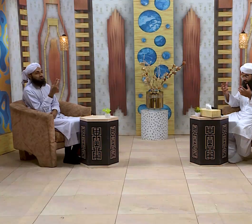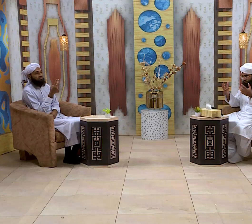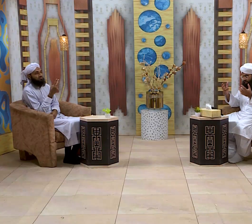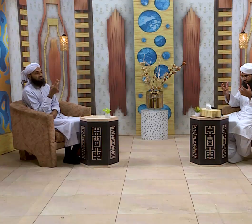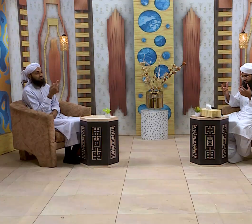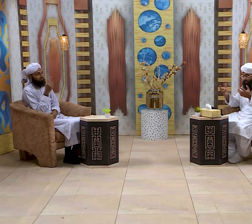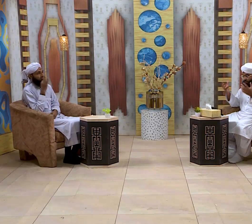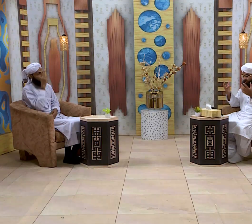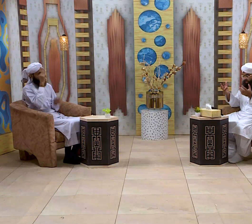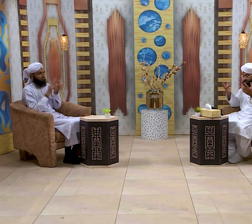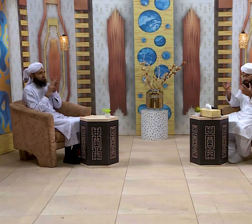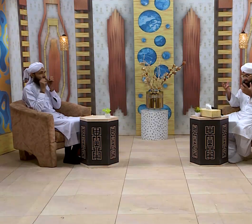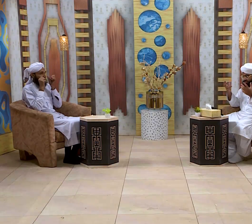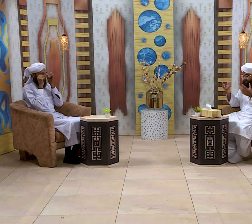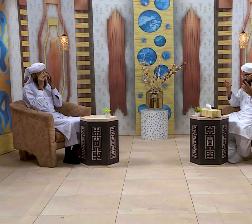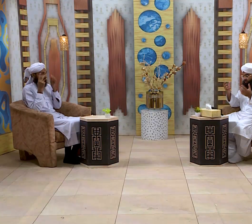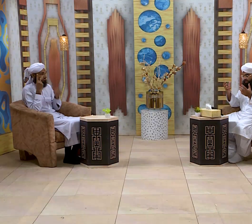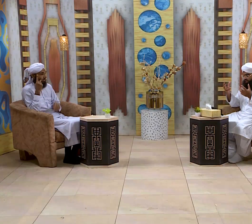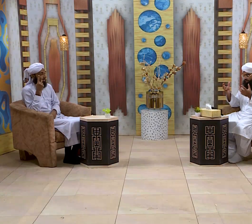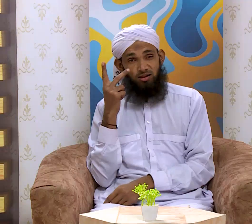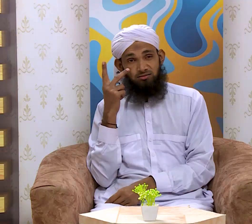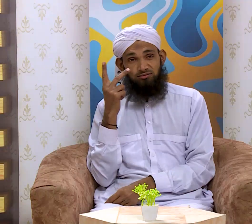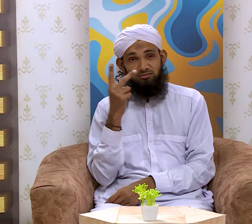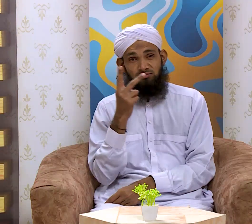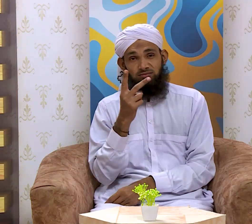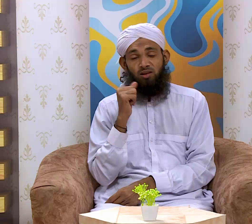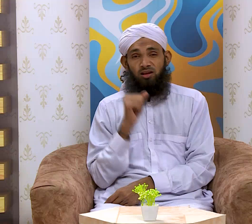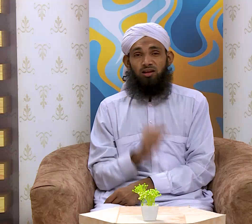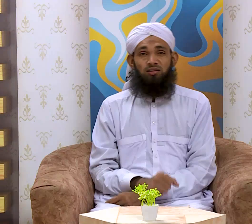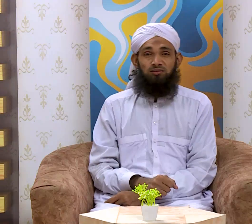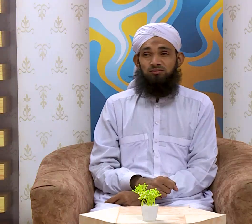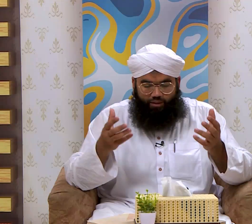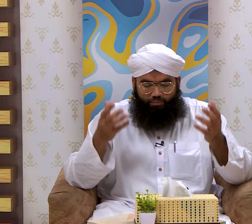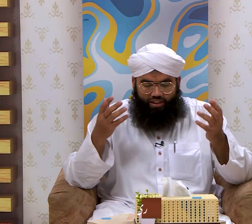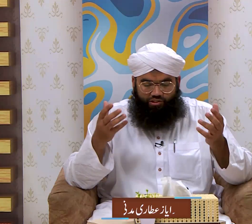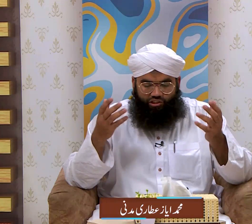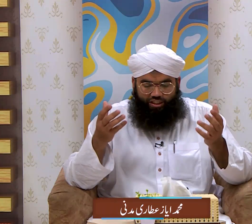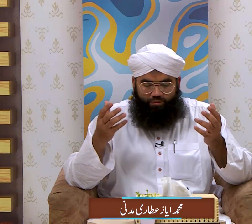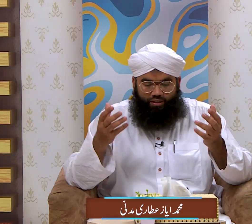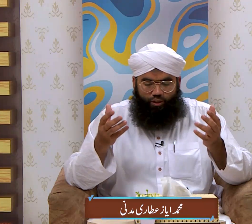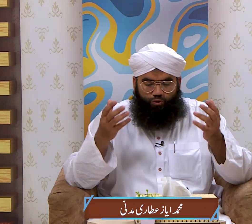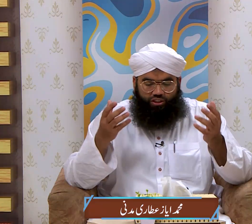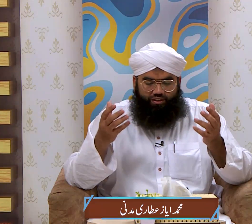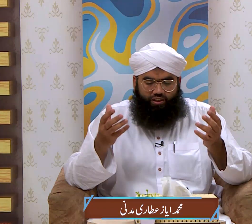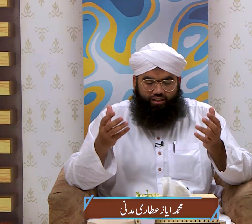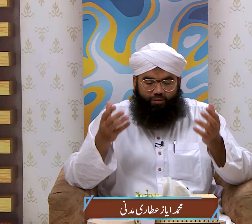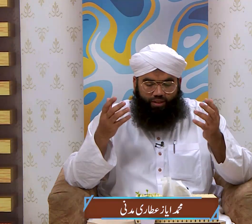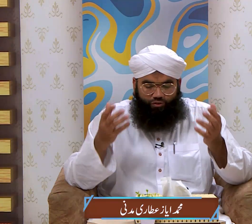کو دیکھا، اس نے اپنا دست قدرت میرے کندھوں کے درمیان رکھا، میرے سینے میں اس کی ٹھنڈک محسوس